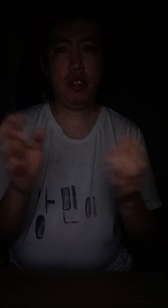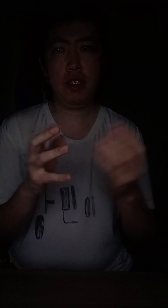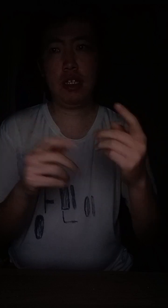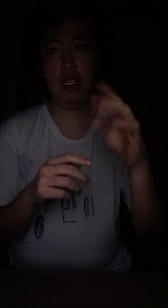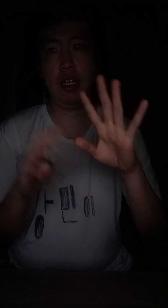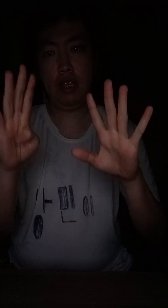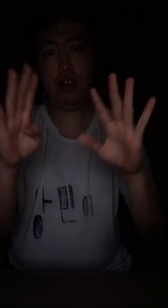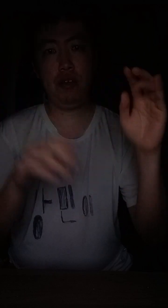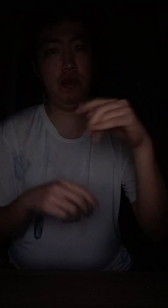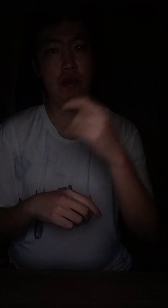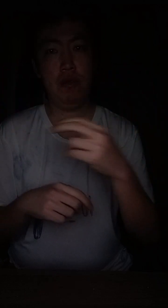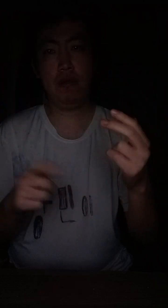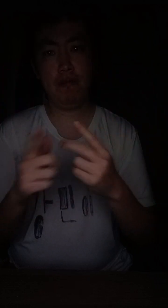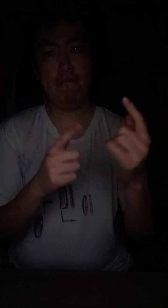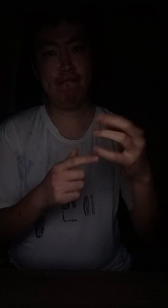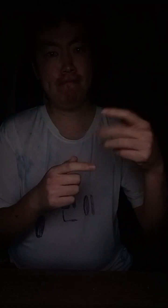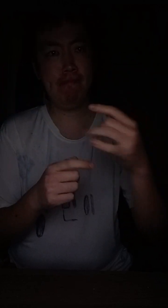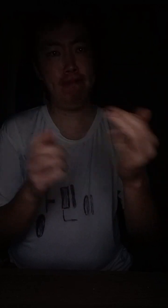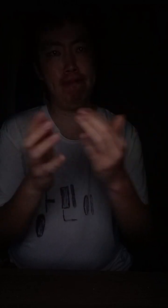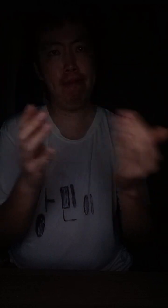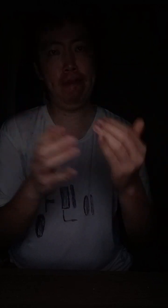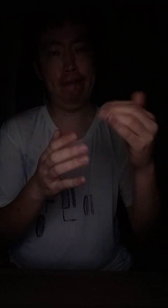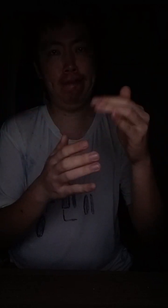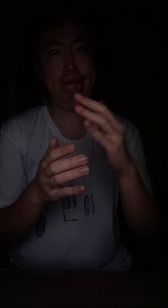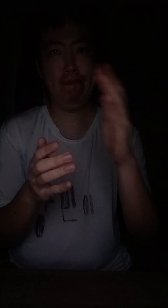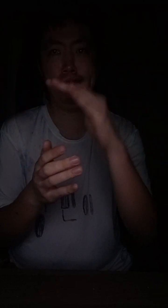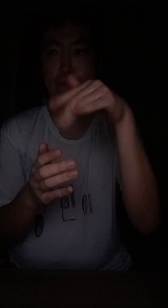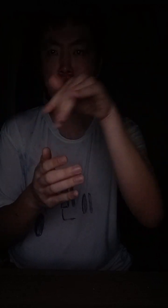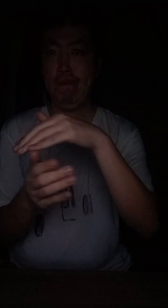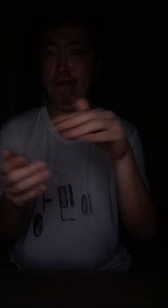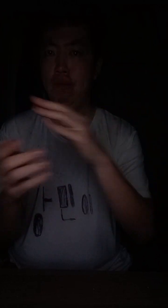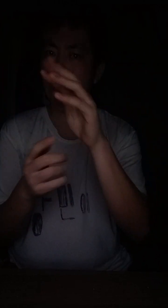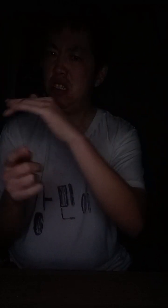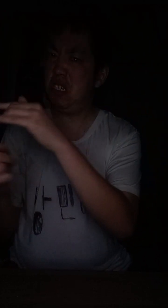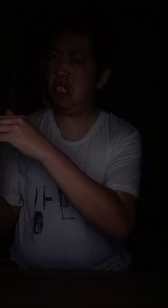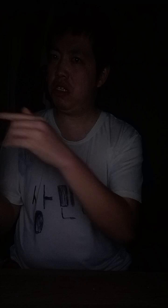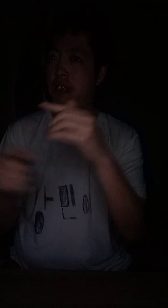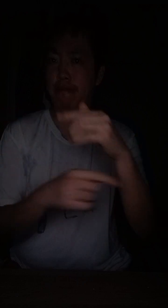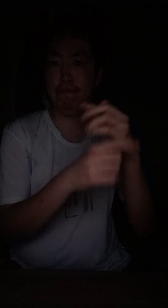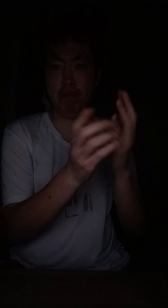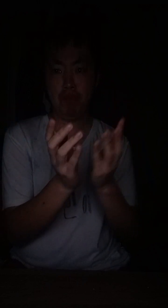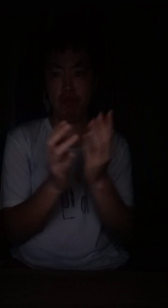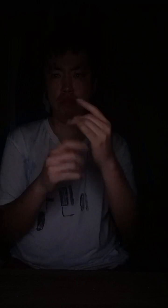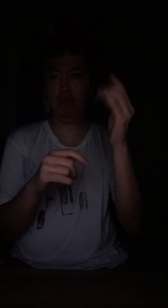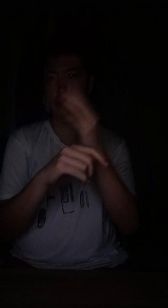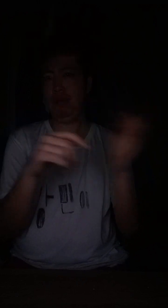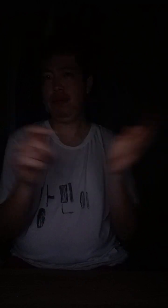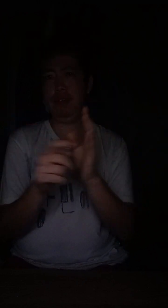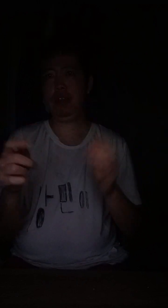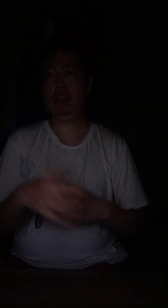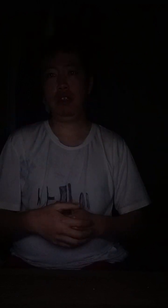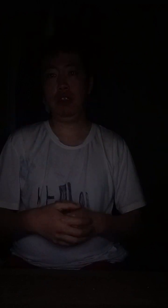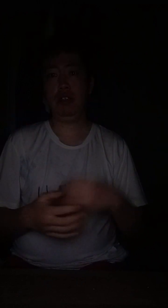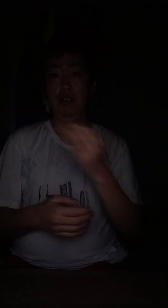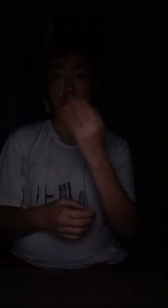9시 뉴스를 용산 방송으로 만든 주범을 최종 사장 후보로 제청한 것에 충격을 금치 못한다며 이 정권이